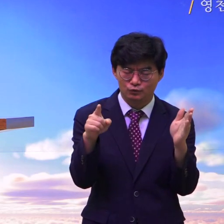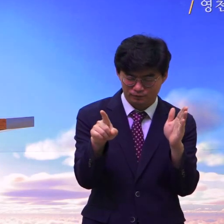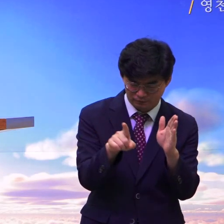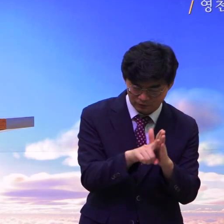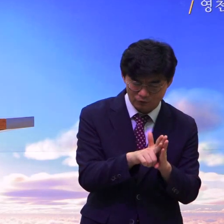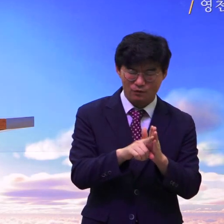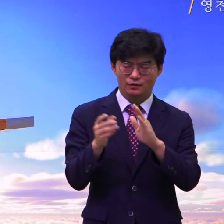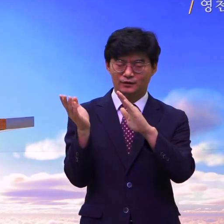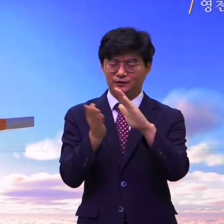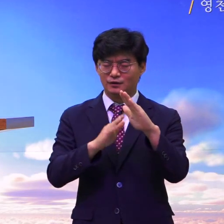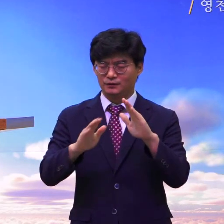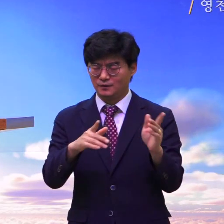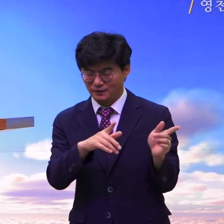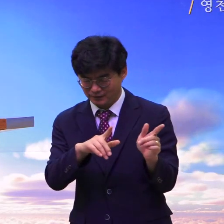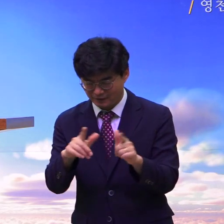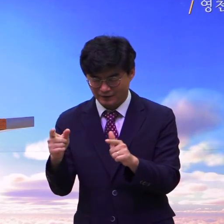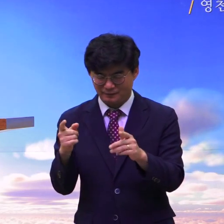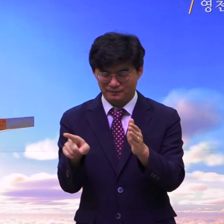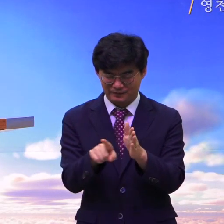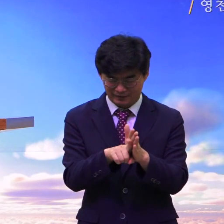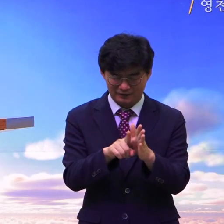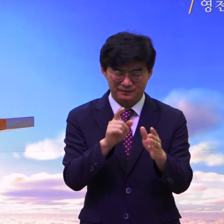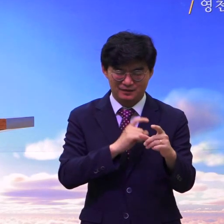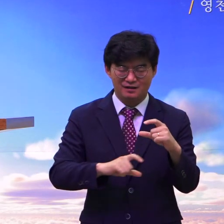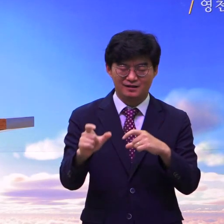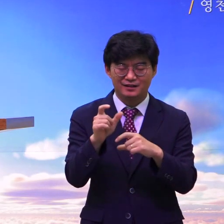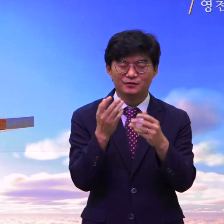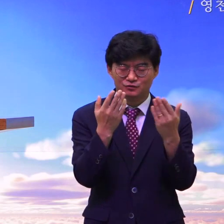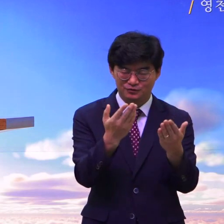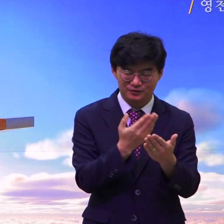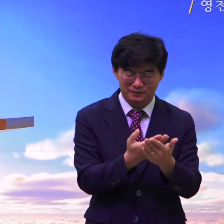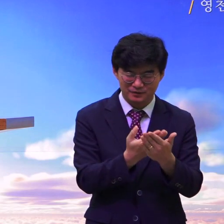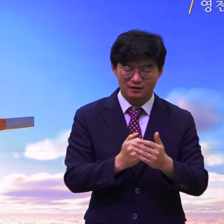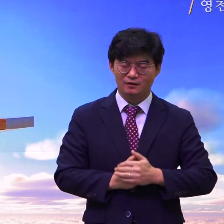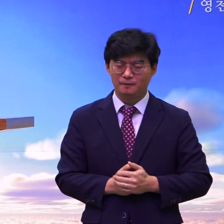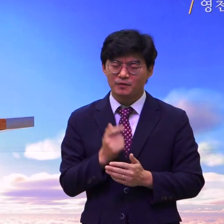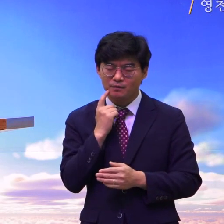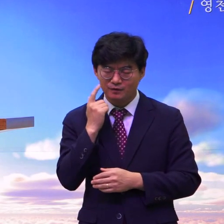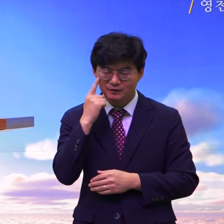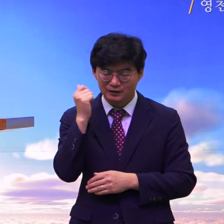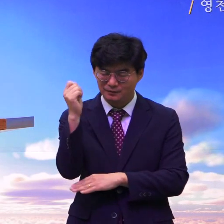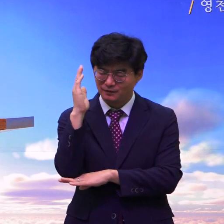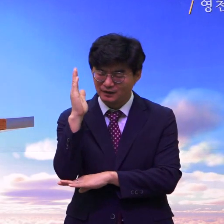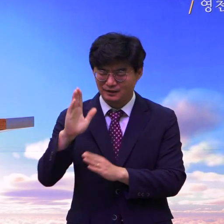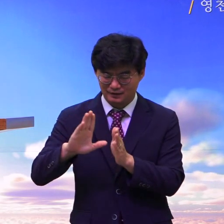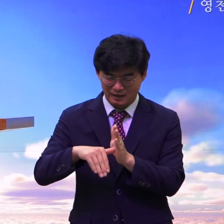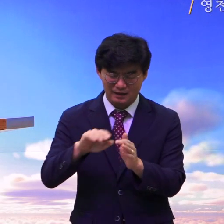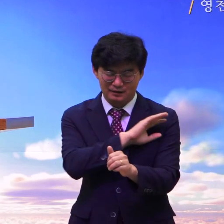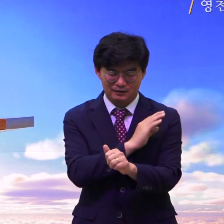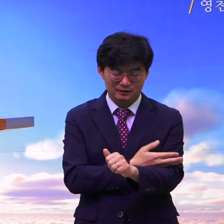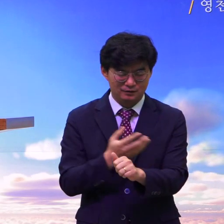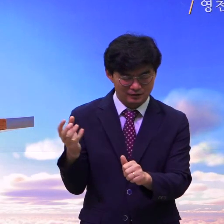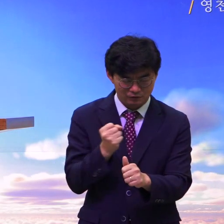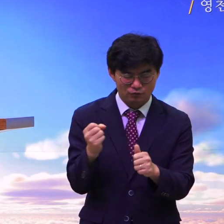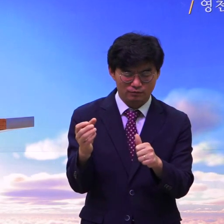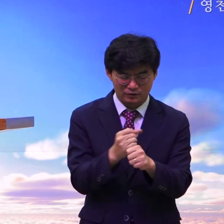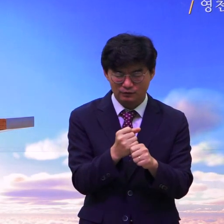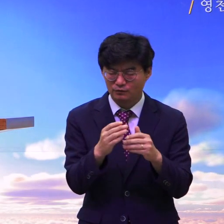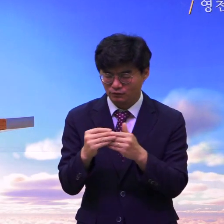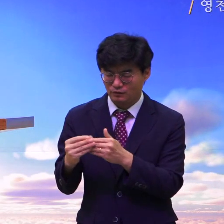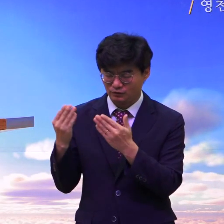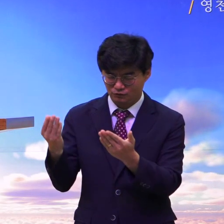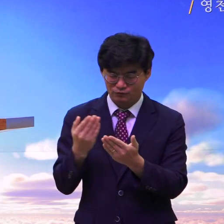모든 성도님들 되게 도와주시옵소서. 말씀 잘하시는 변사님, 목사님 주님 능력으로 인도하시며